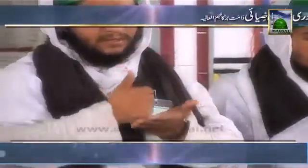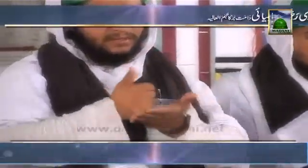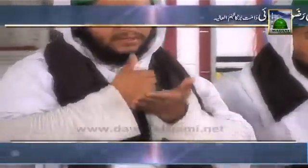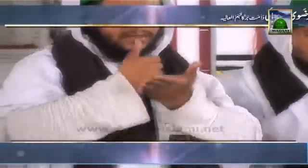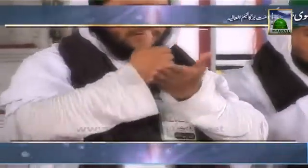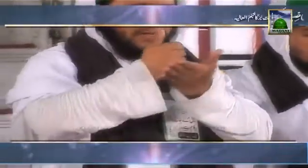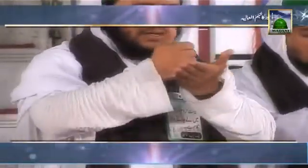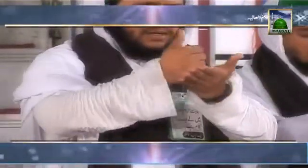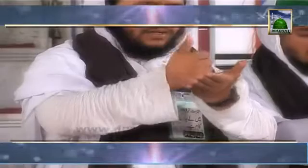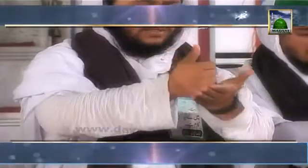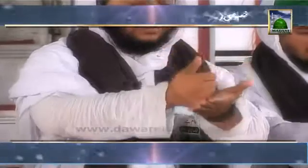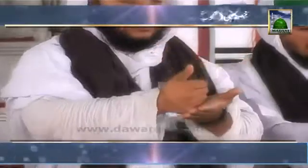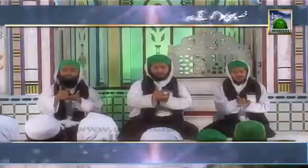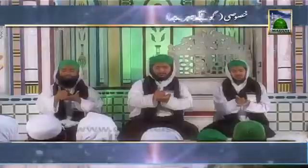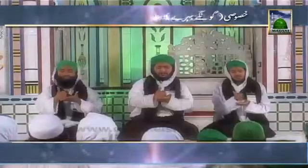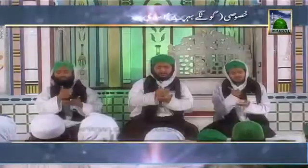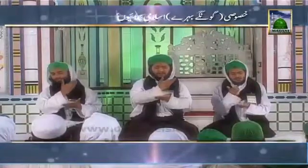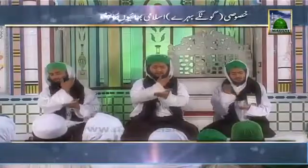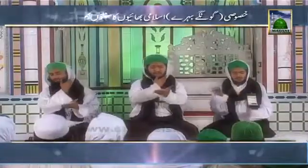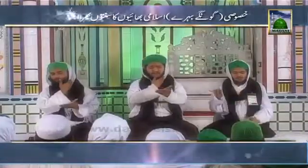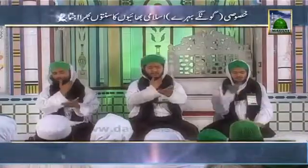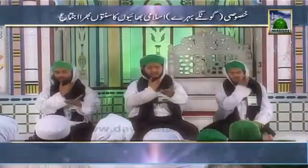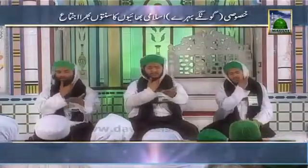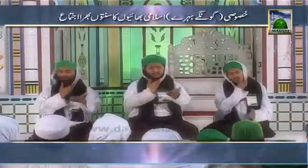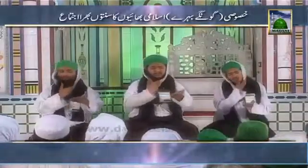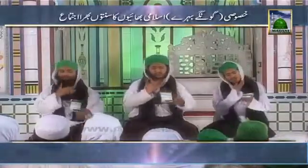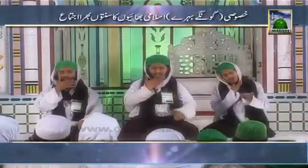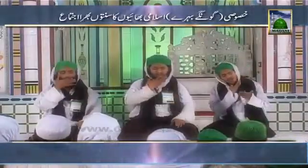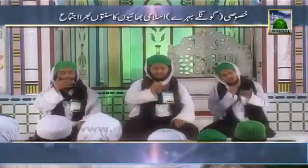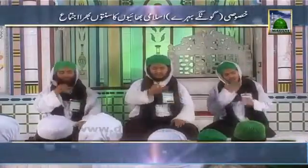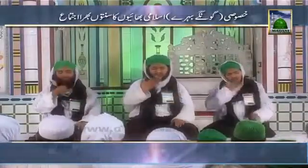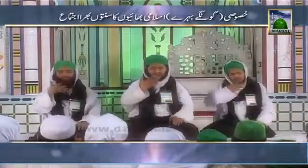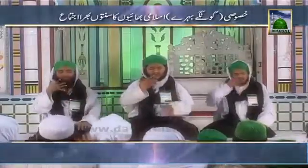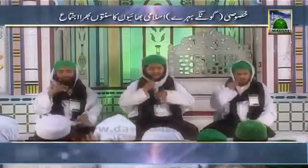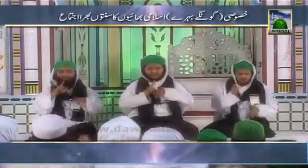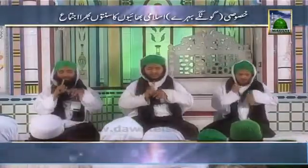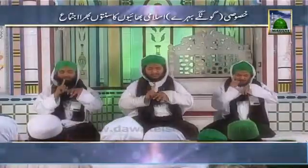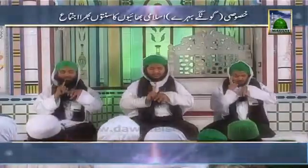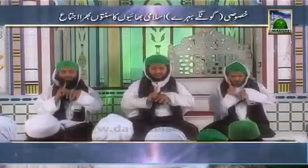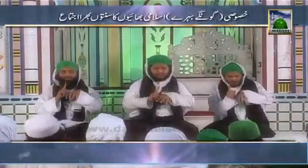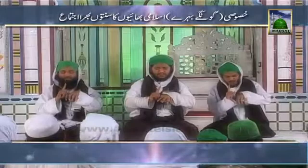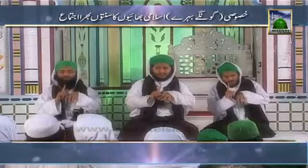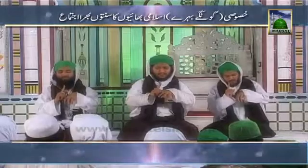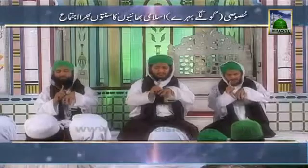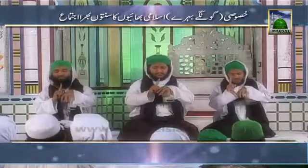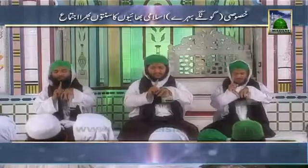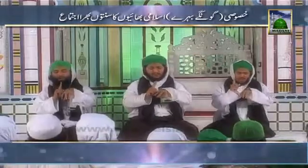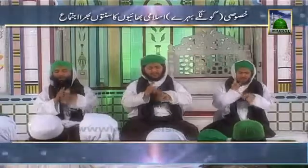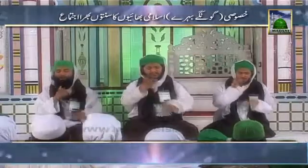مہمان کیا، جس کو چاہا میٹھے مدینے کا